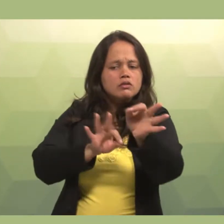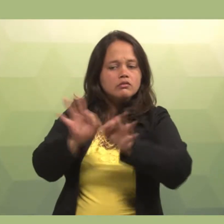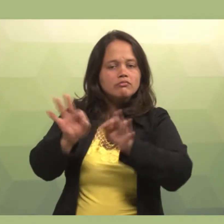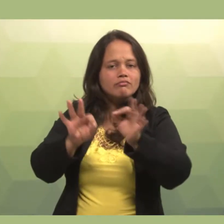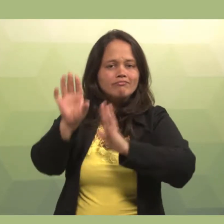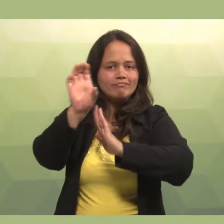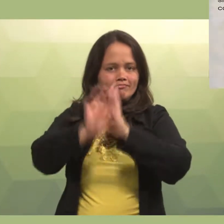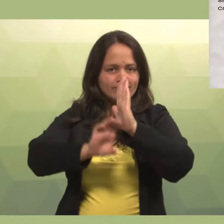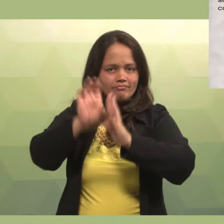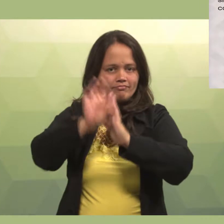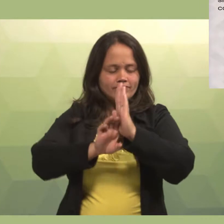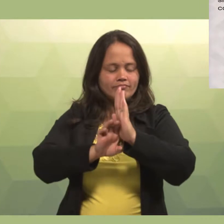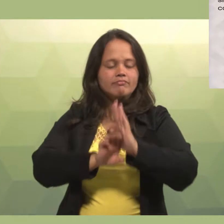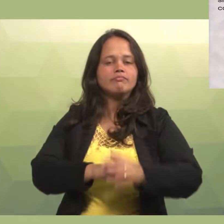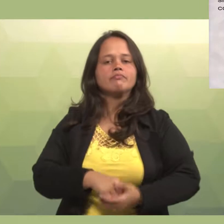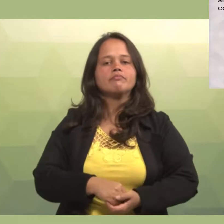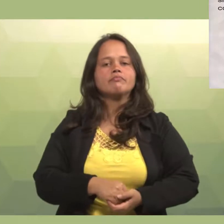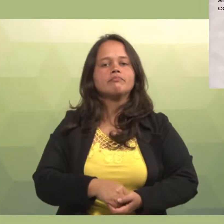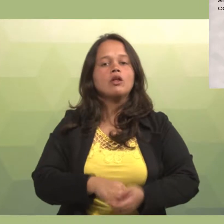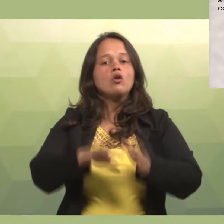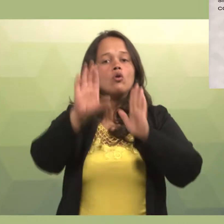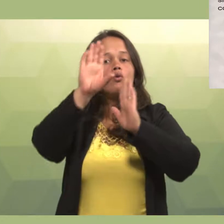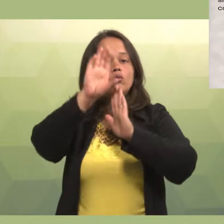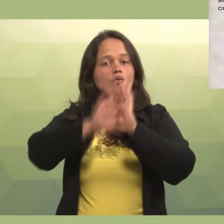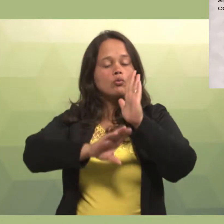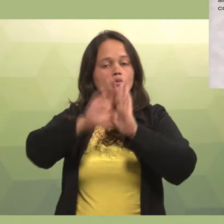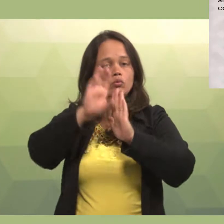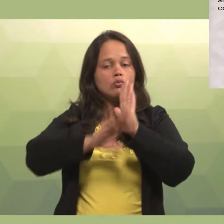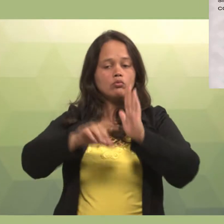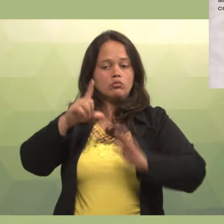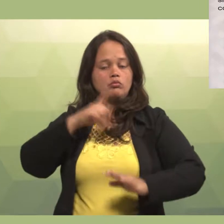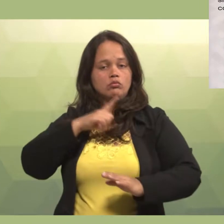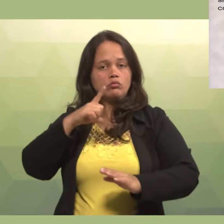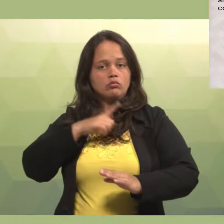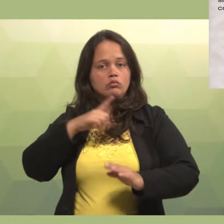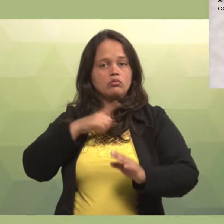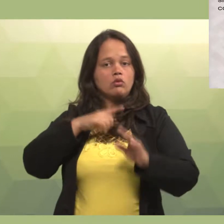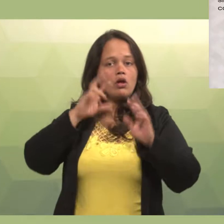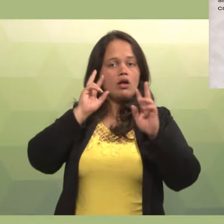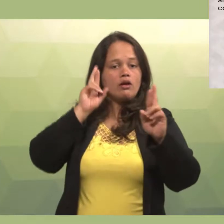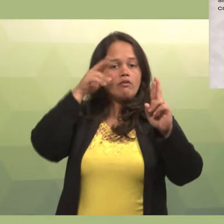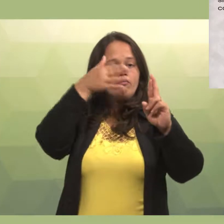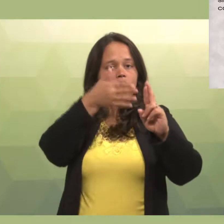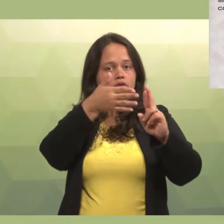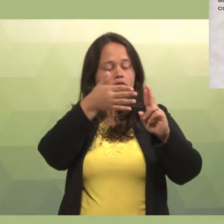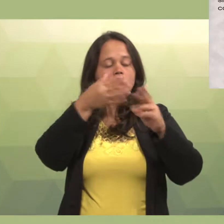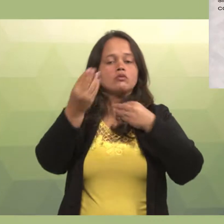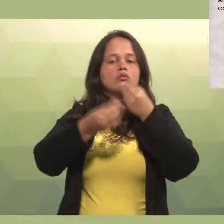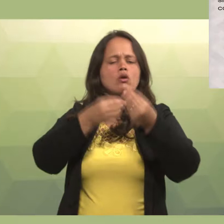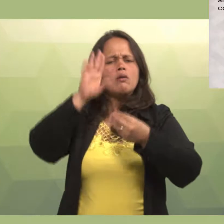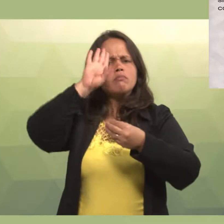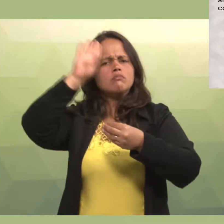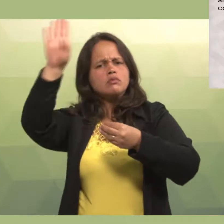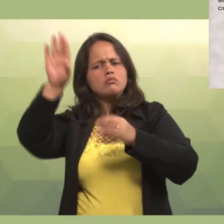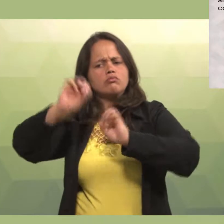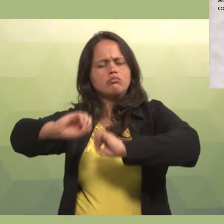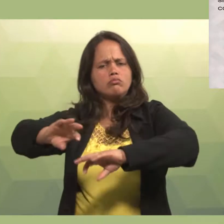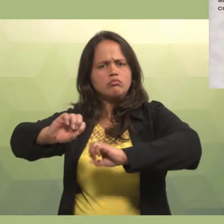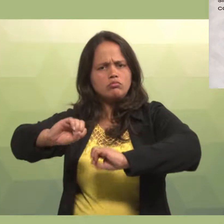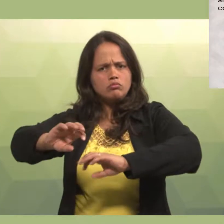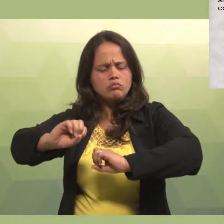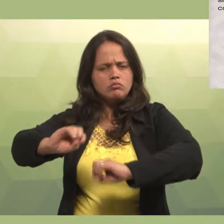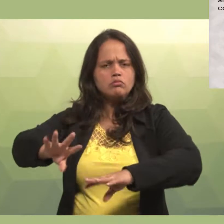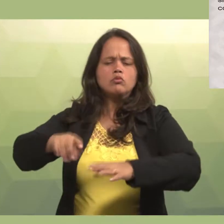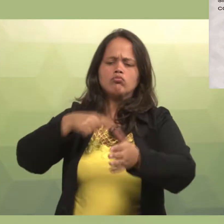organização curricular. O currículo, assumindo como referência os princípios educacionais garantidos